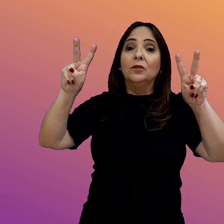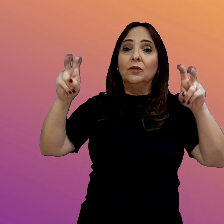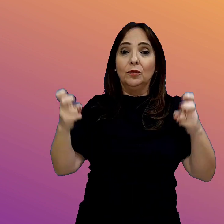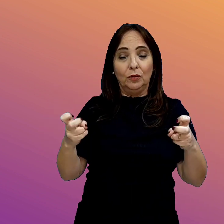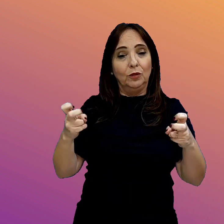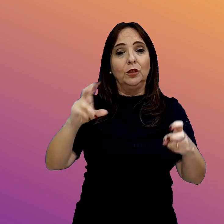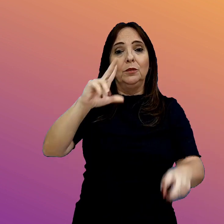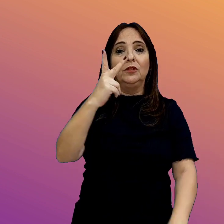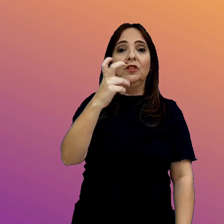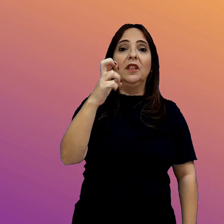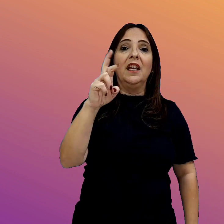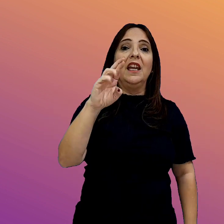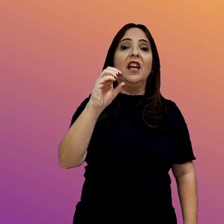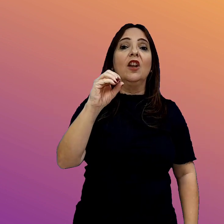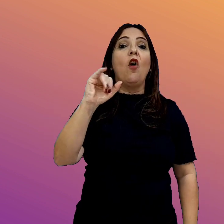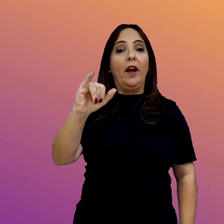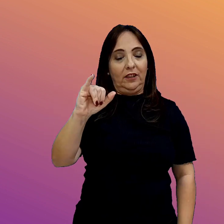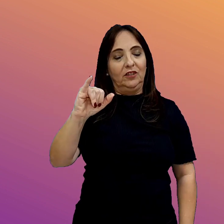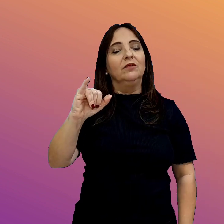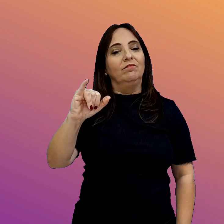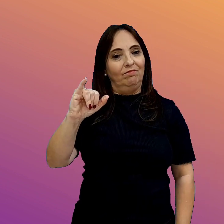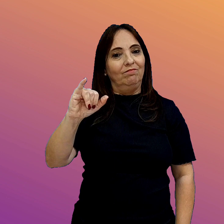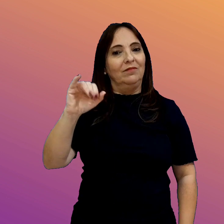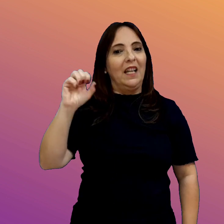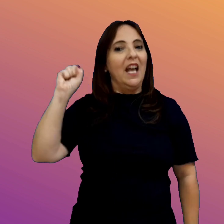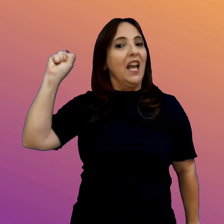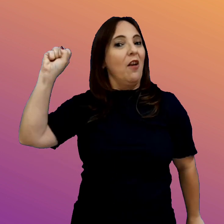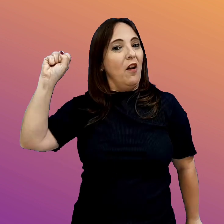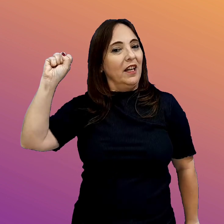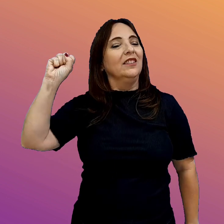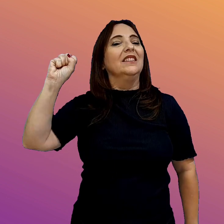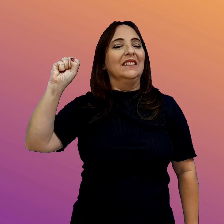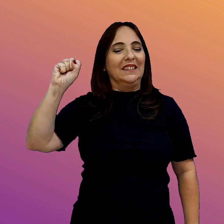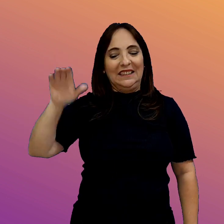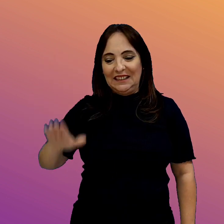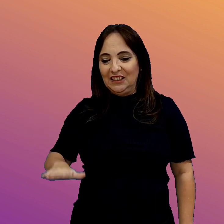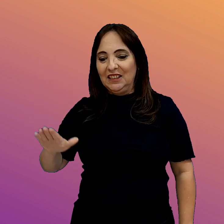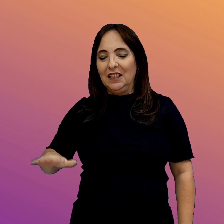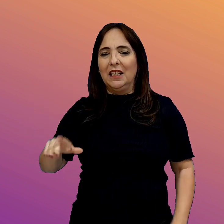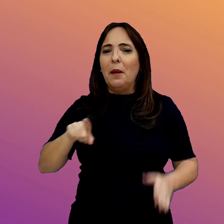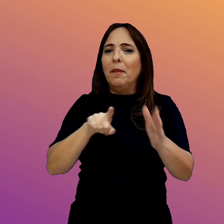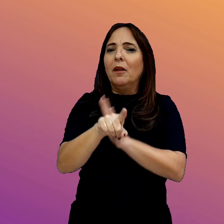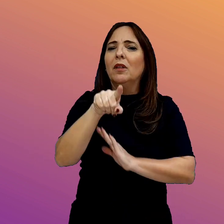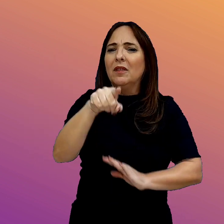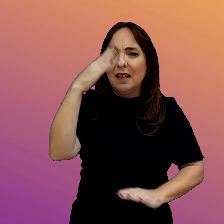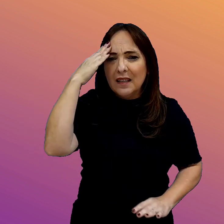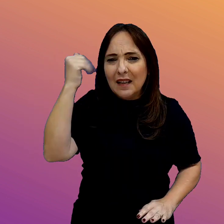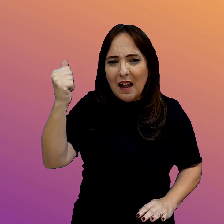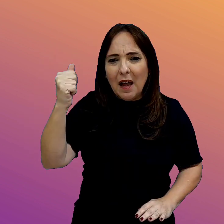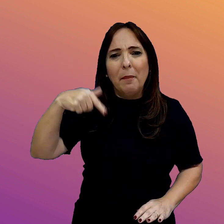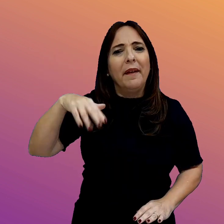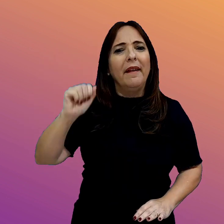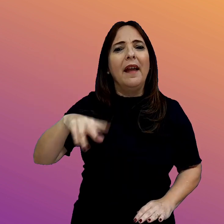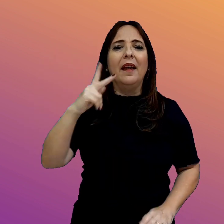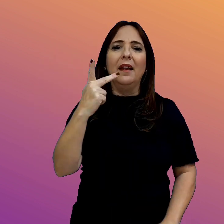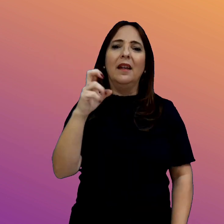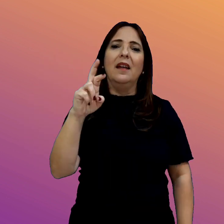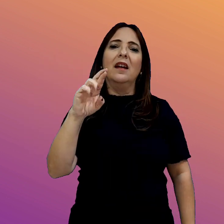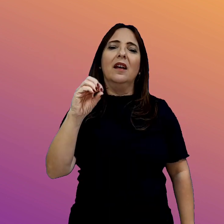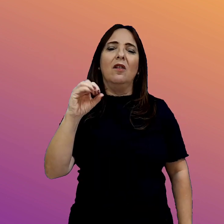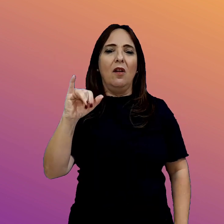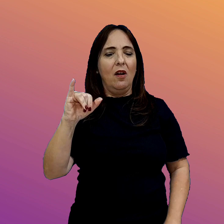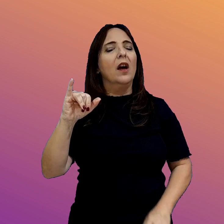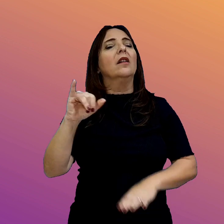os heróis das suas crianças? Você sabe quem são os heróis dos seus filhos? Então, bora conversar sobre isso amanhã. Eu e